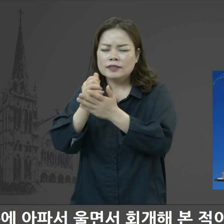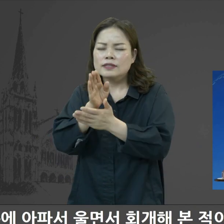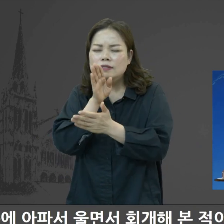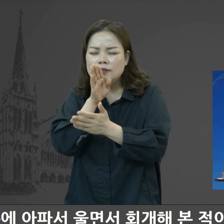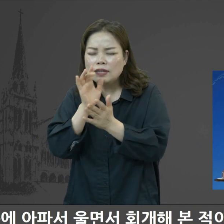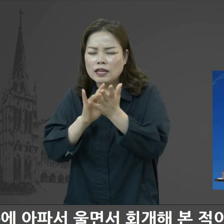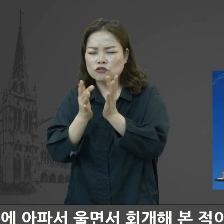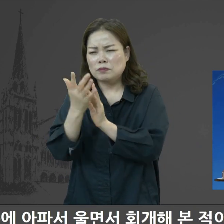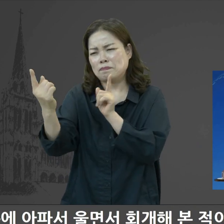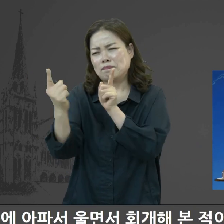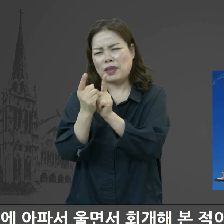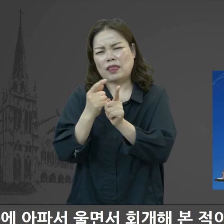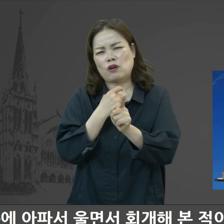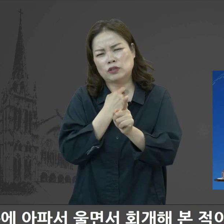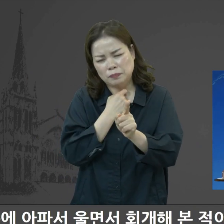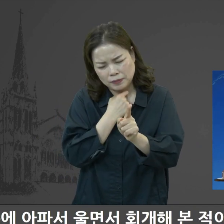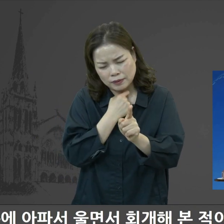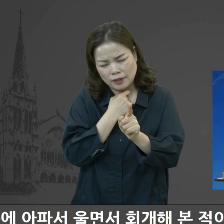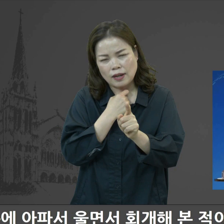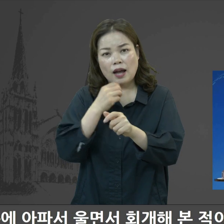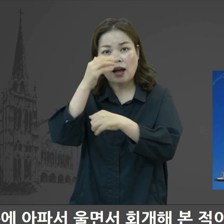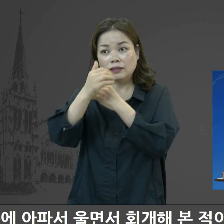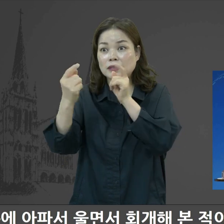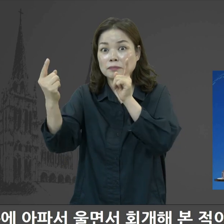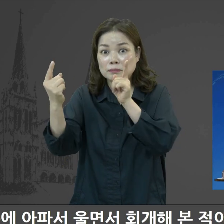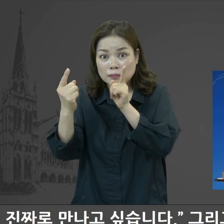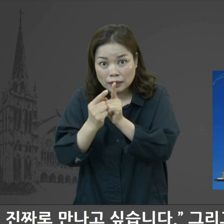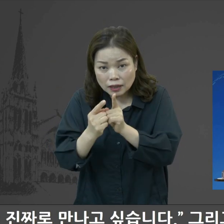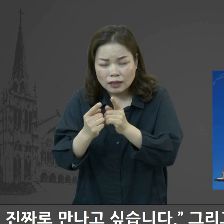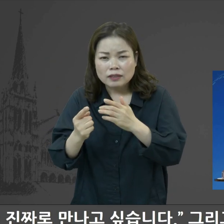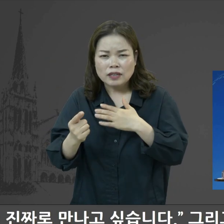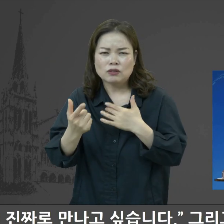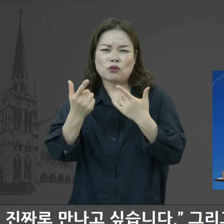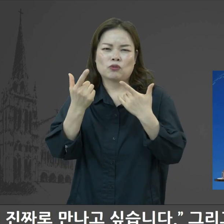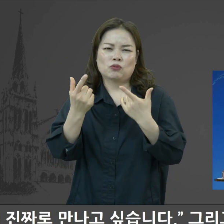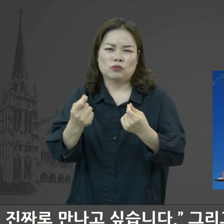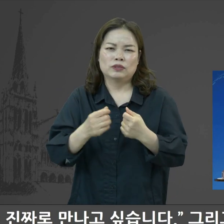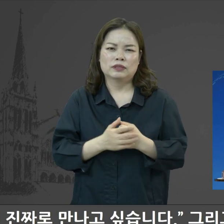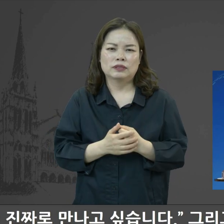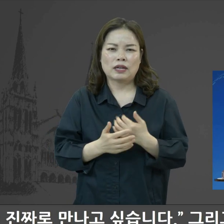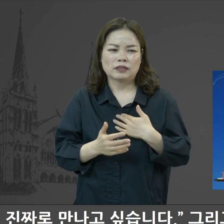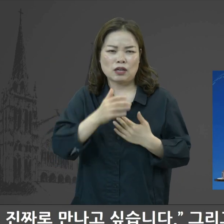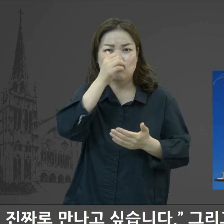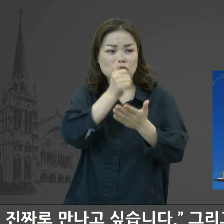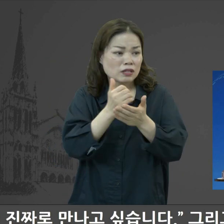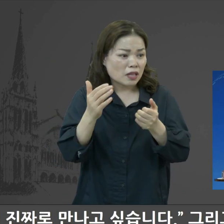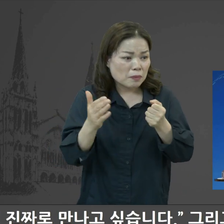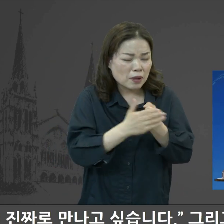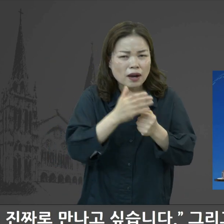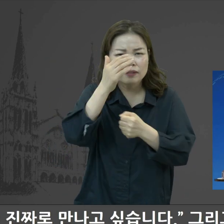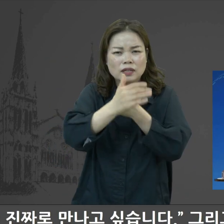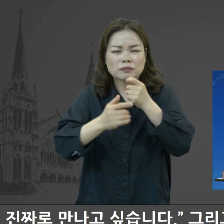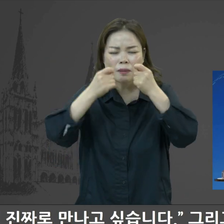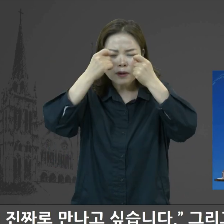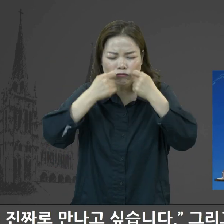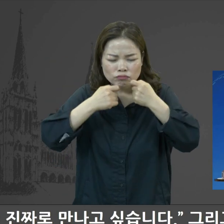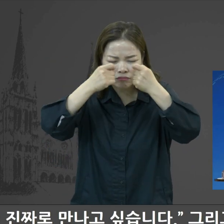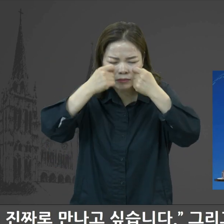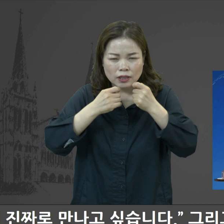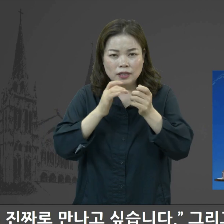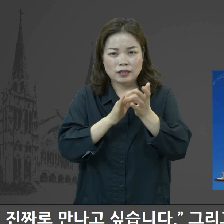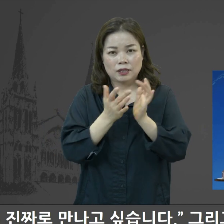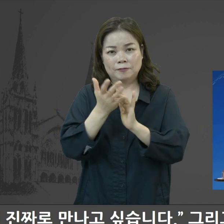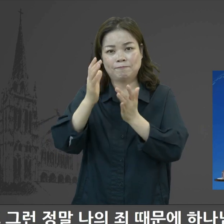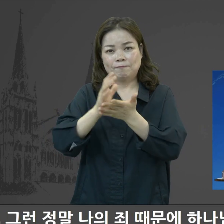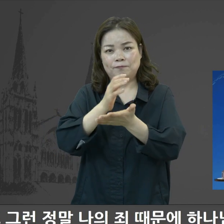진짜로 만나고 싶습니다. 그리고 나도 진짜 하나님 만나고, 나도 그런 정말 나의 죄 때문에 하나님 앞에 울면서 예수